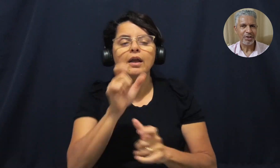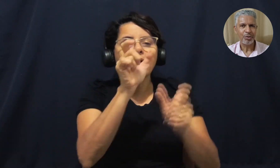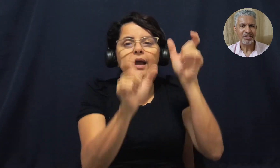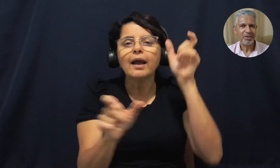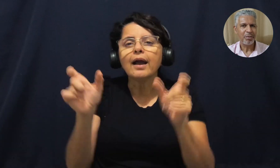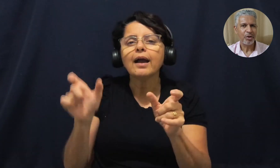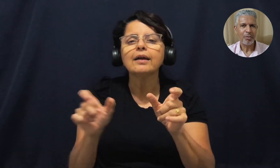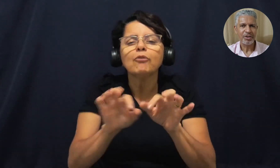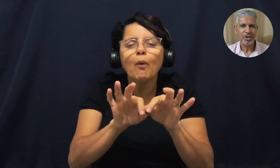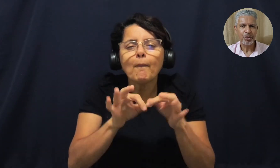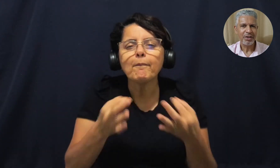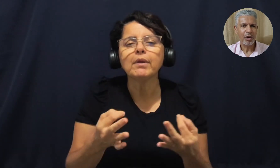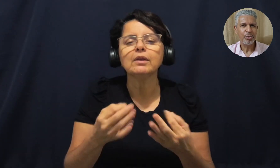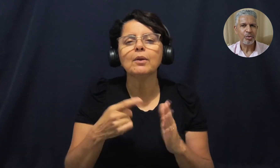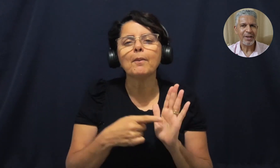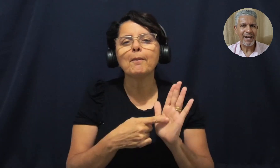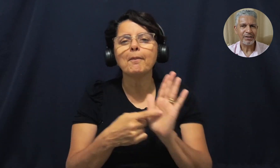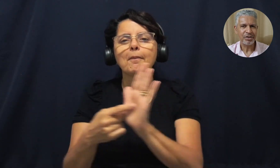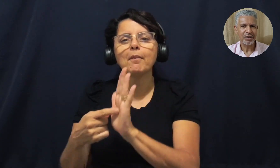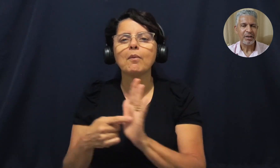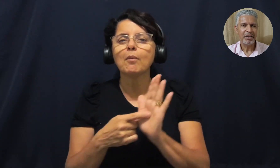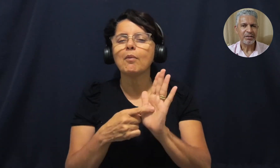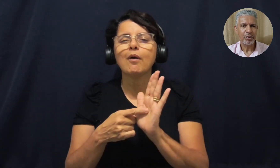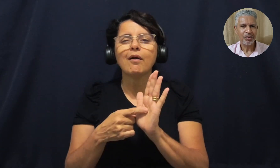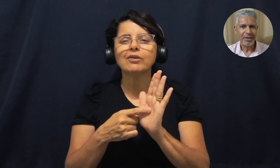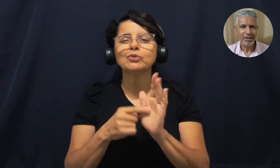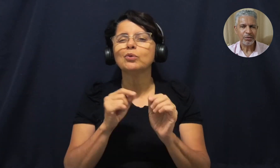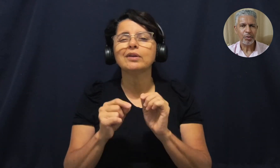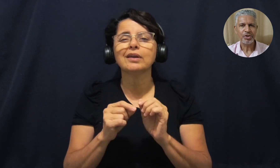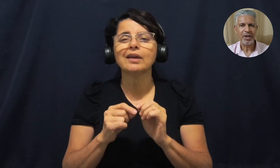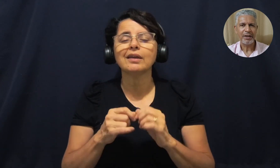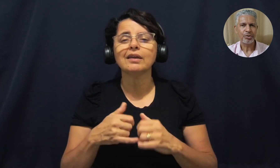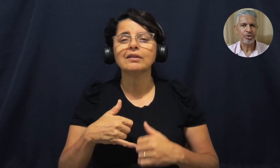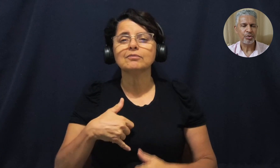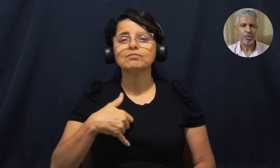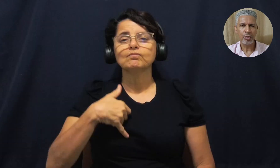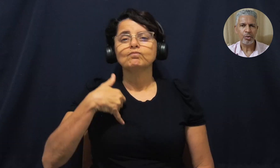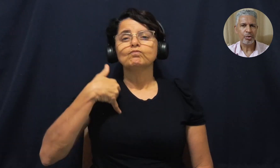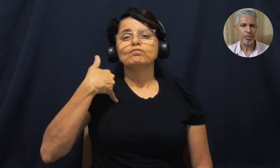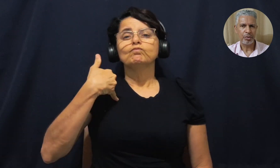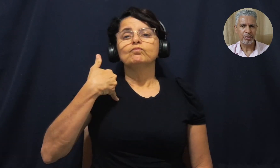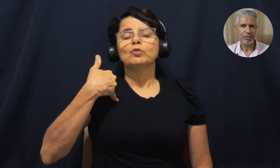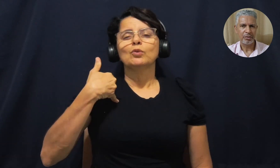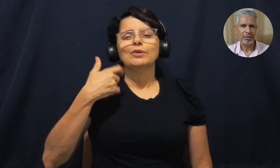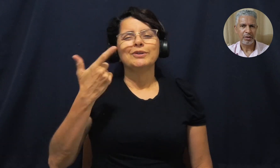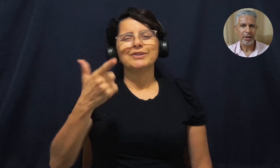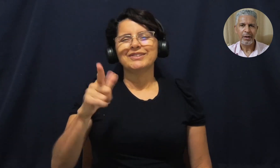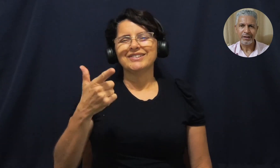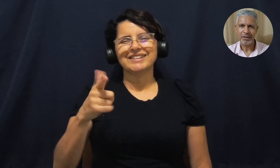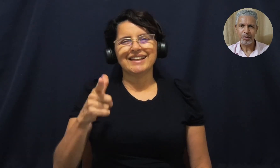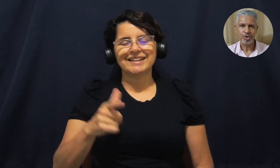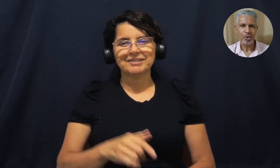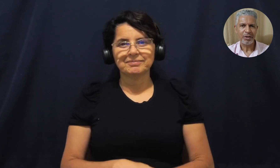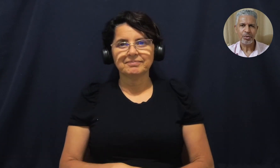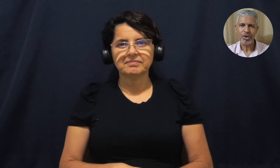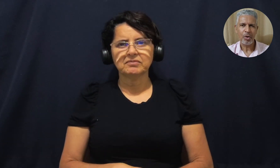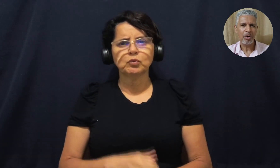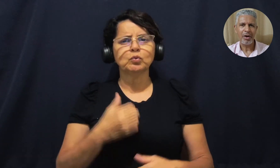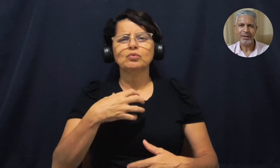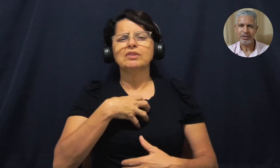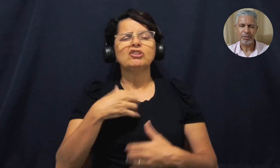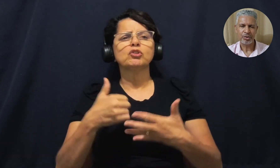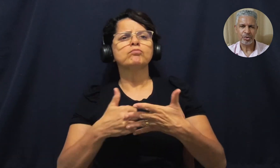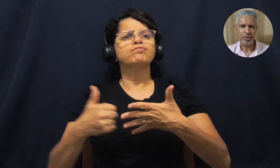de espírito exibem uma genuína humildade e são despojados de todo orgulho. Essa pessoa não